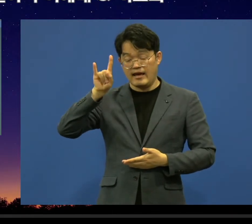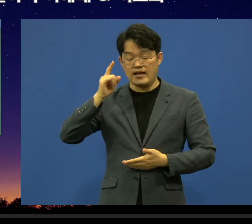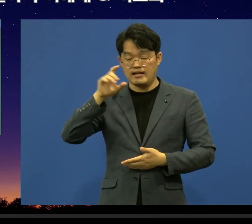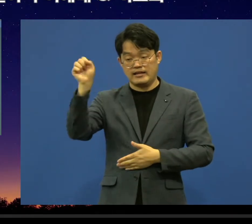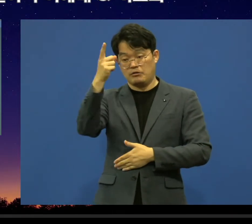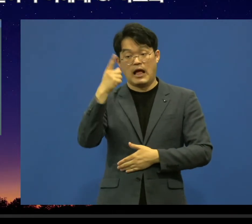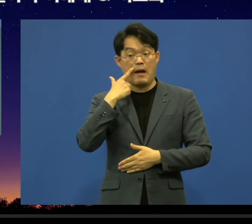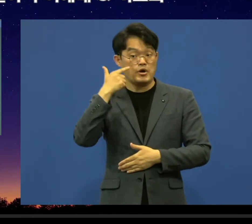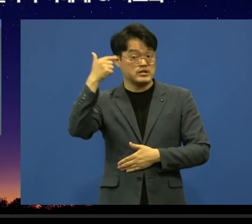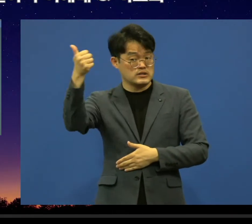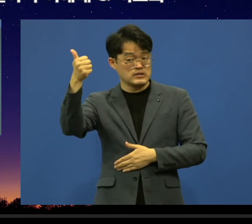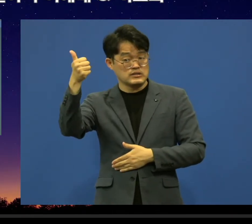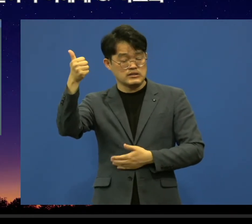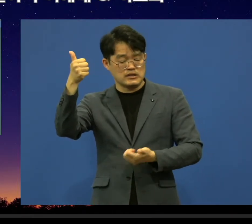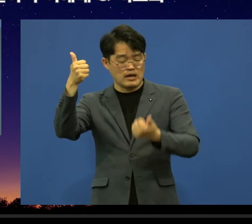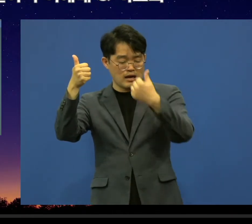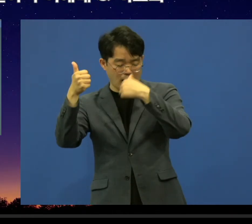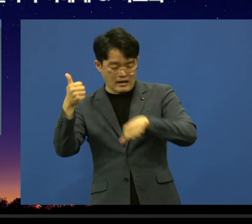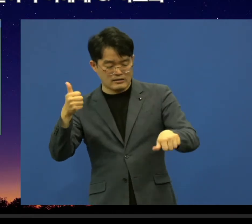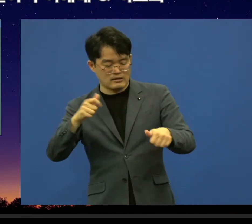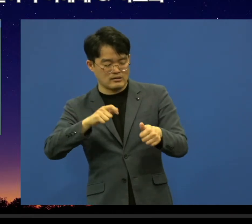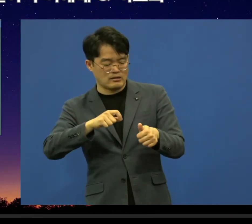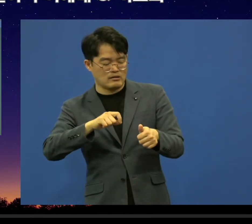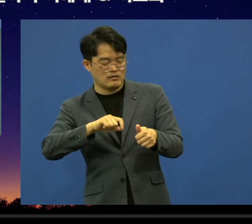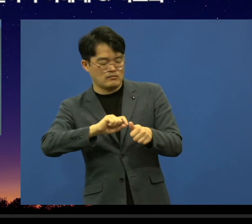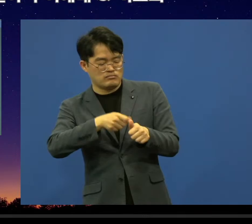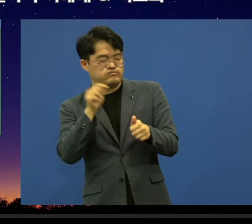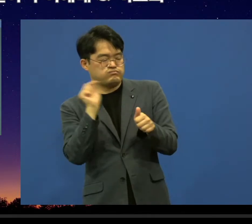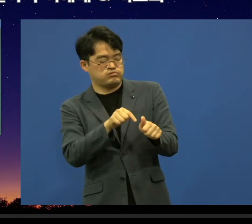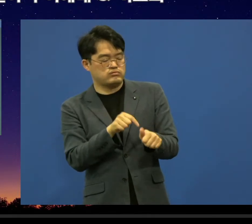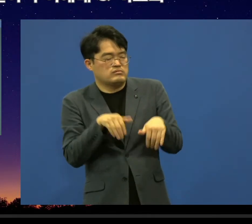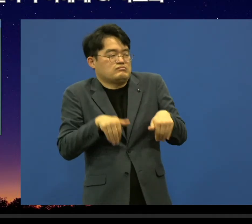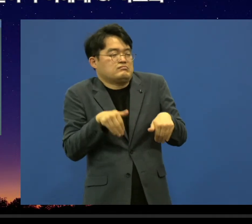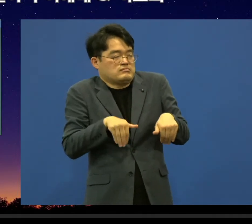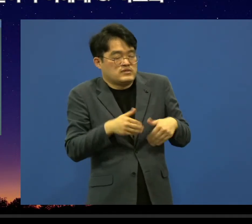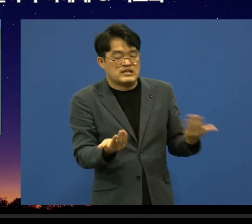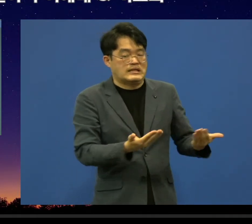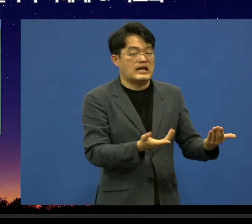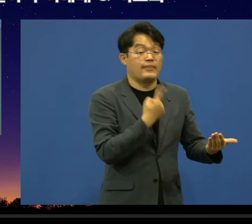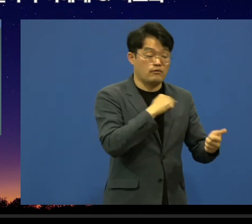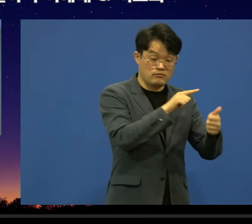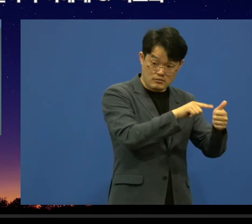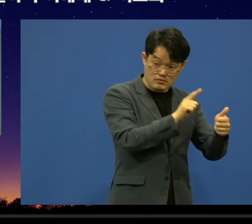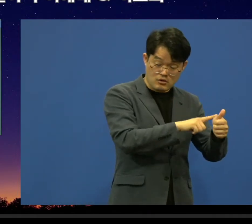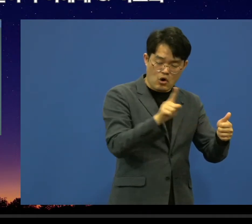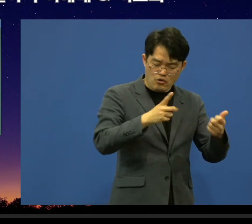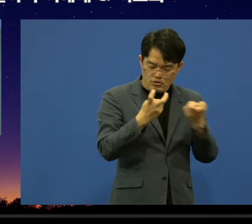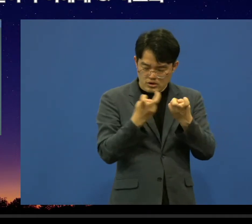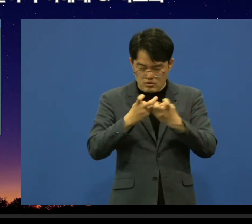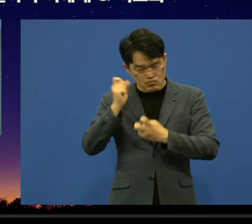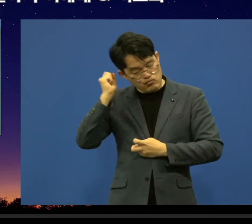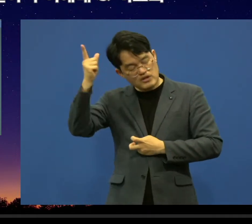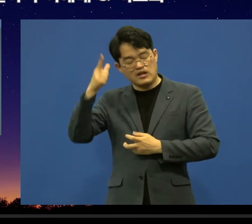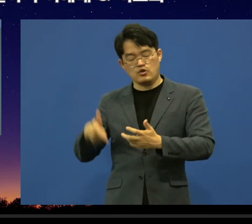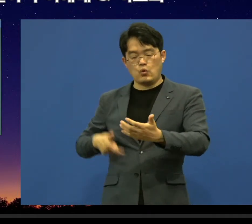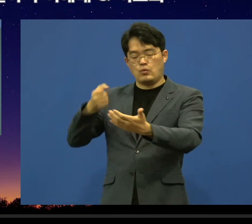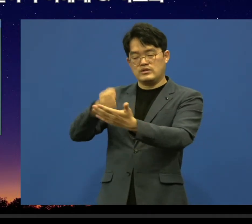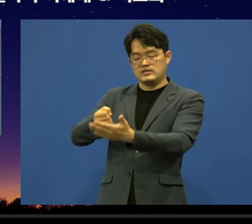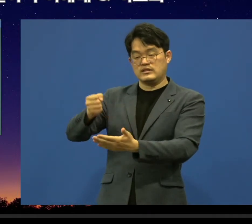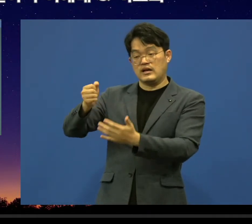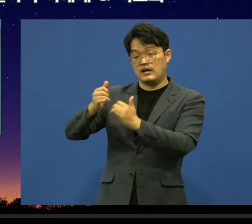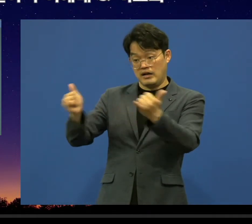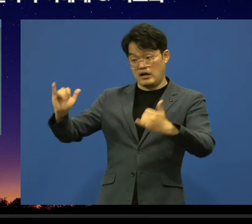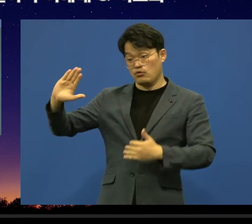성장하는지 보여주는 말씀이 오늘의 말씀이에요. 오늘 이 다윗의 이 이야기가 나오죠. 그는 자신의